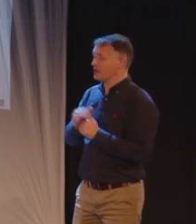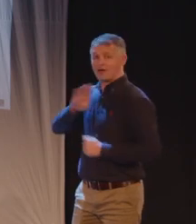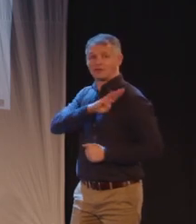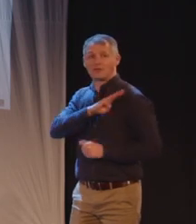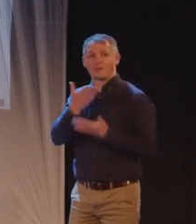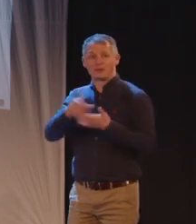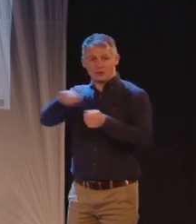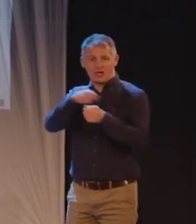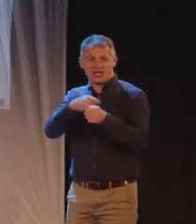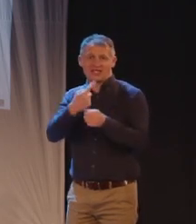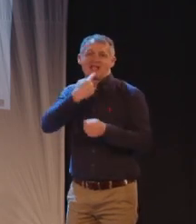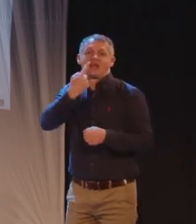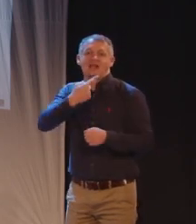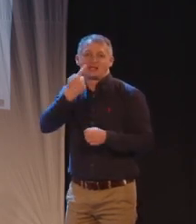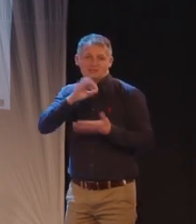engleză.